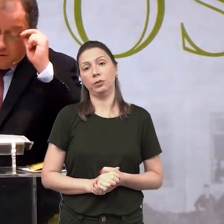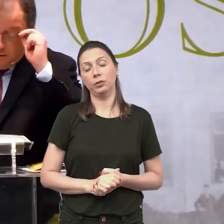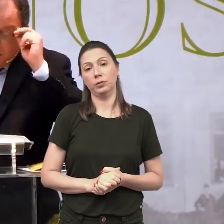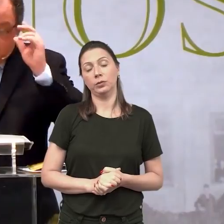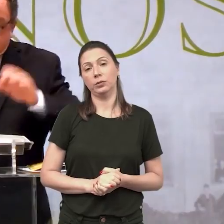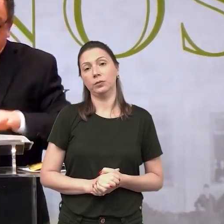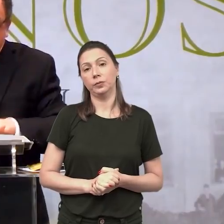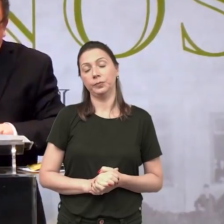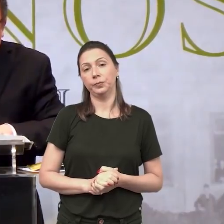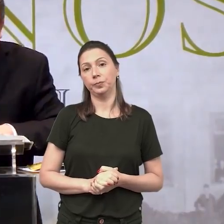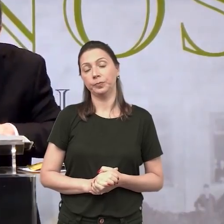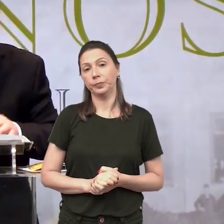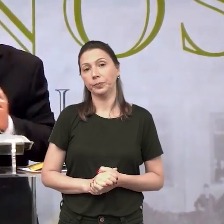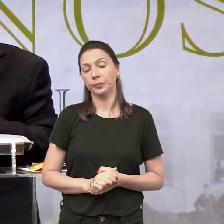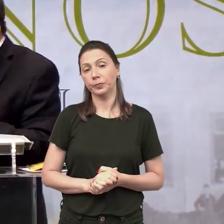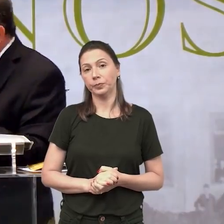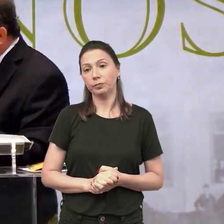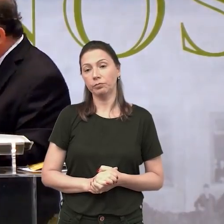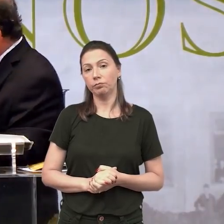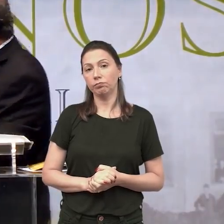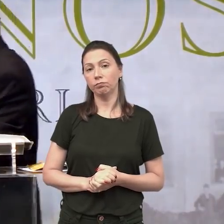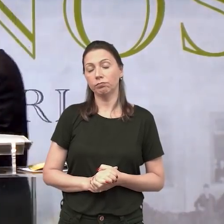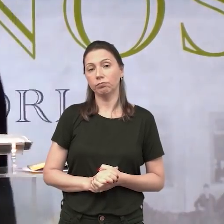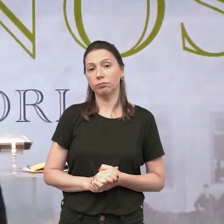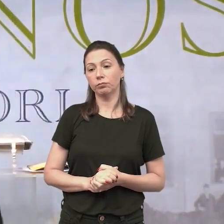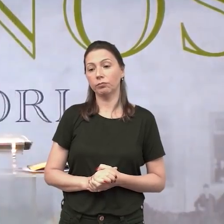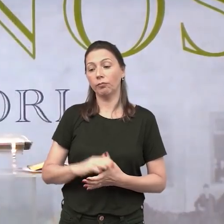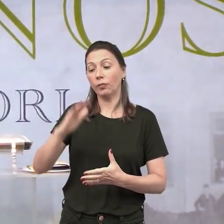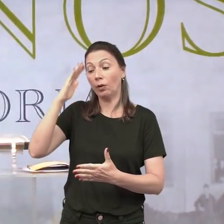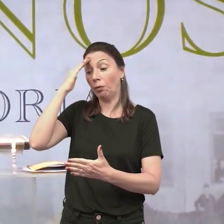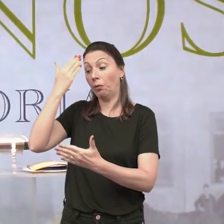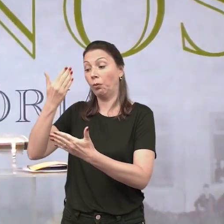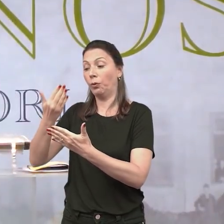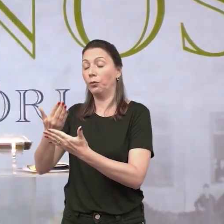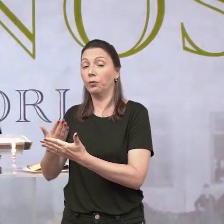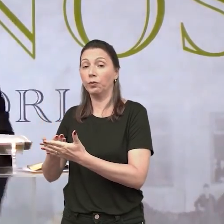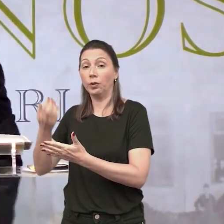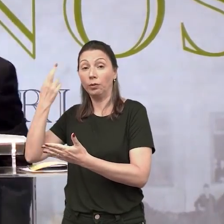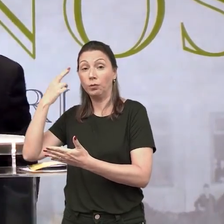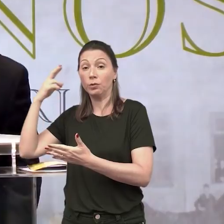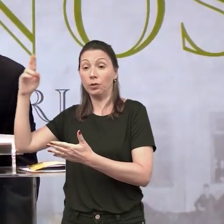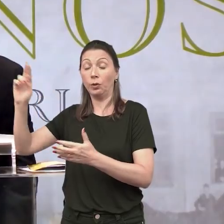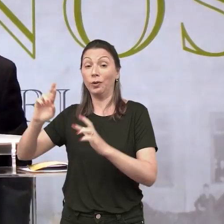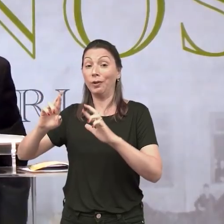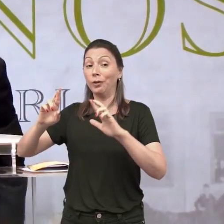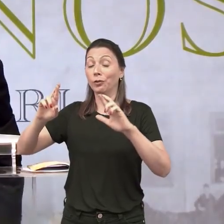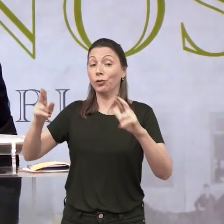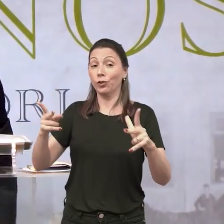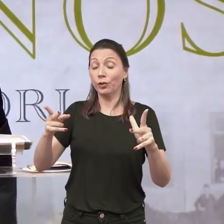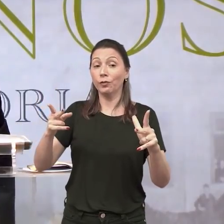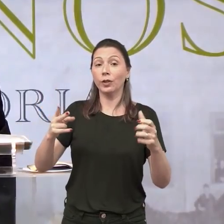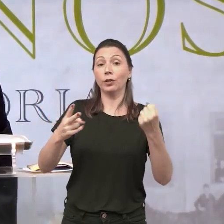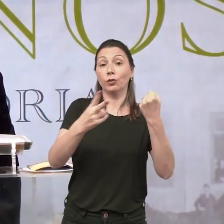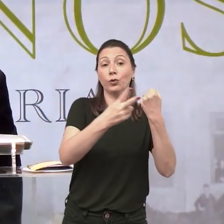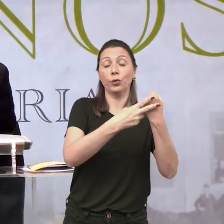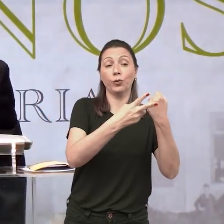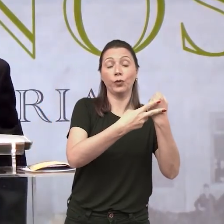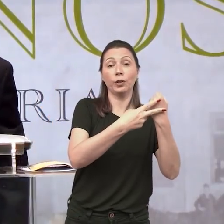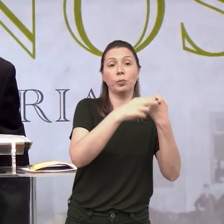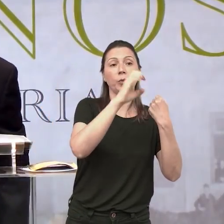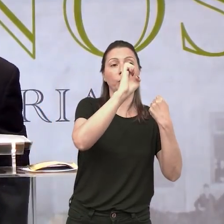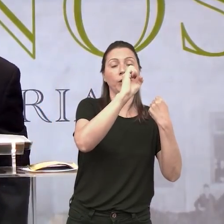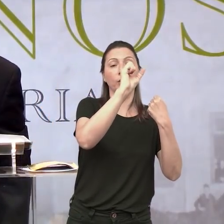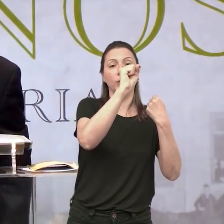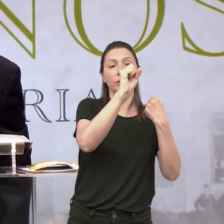Confia no Senhor. Confiar é diferente de estribar. O verbo no hebraico estribar aqui é apoiar.